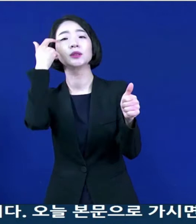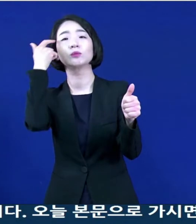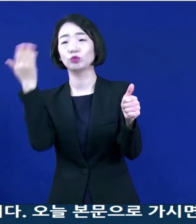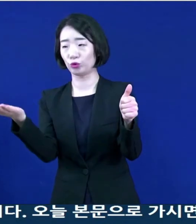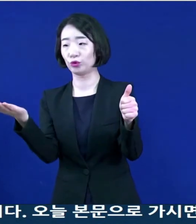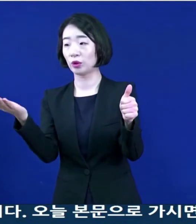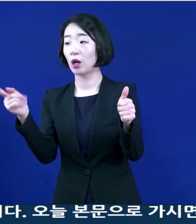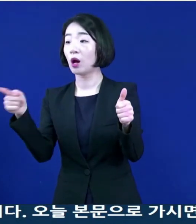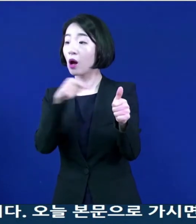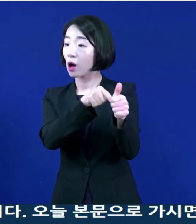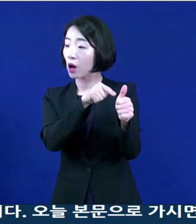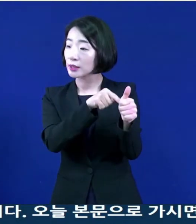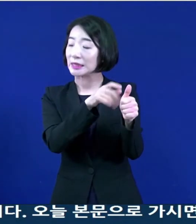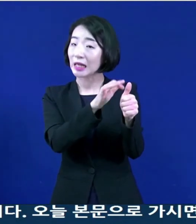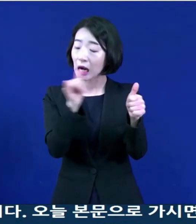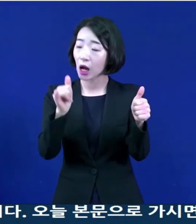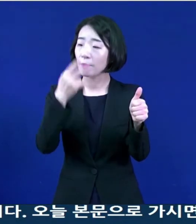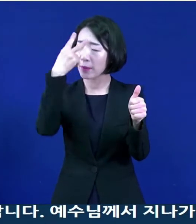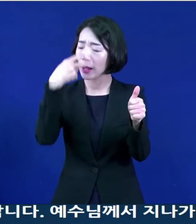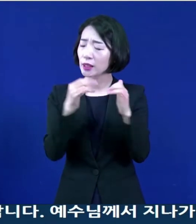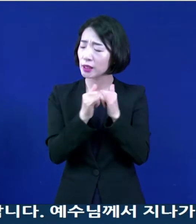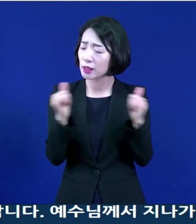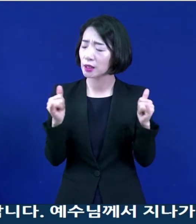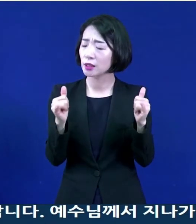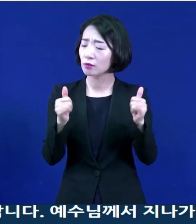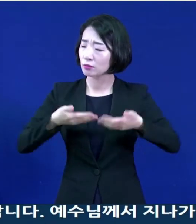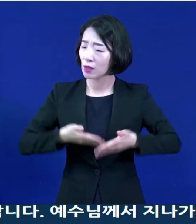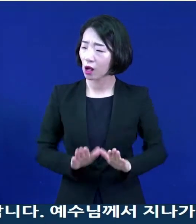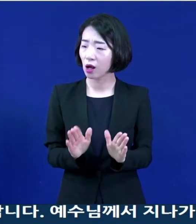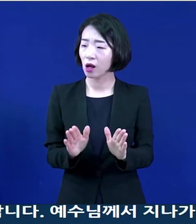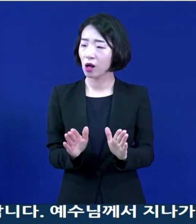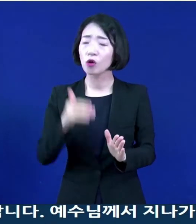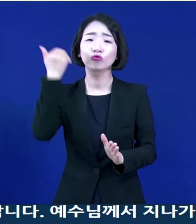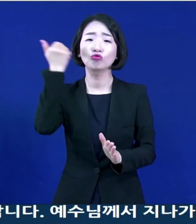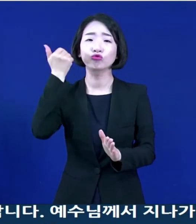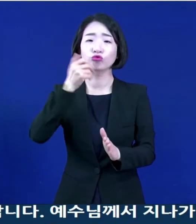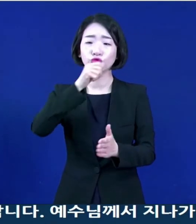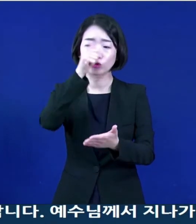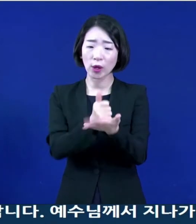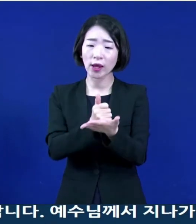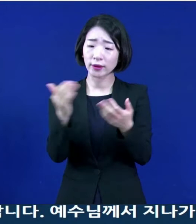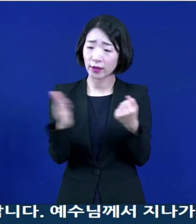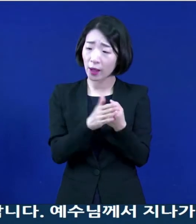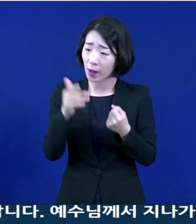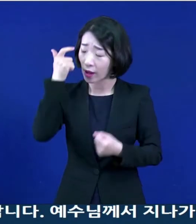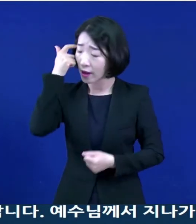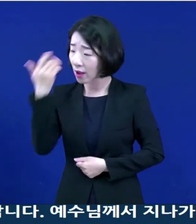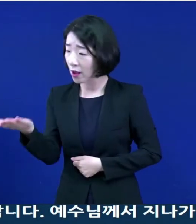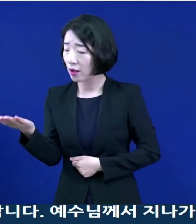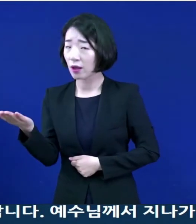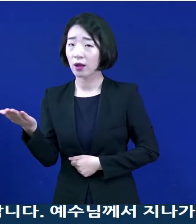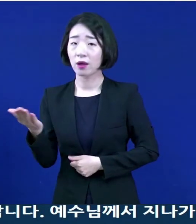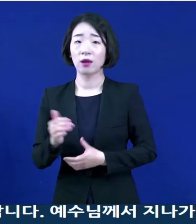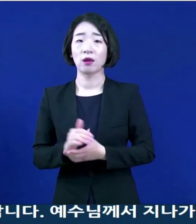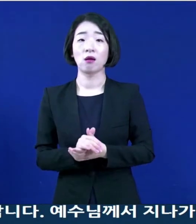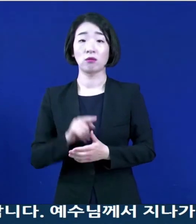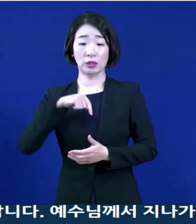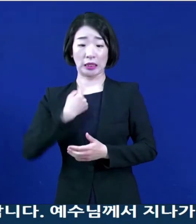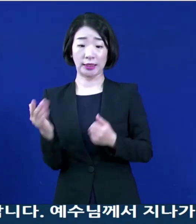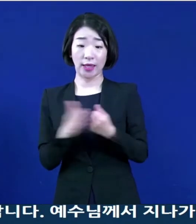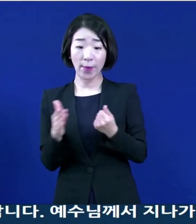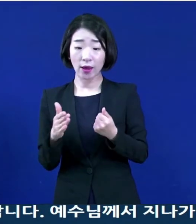랍비여, 이 사람이 맹인으로 난 것이 누구의 죄로 인함이니까?